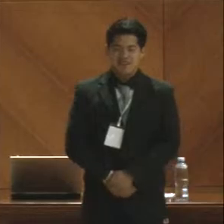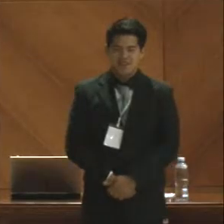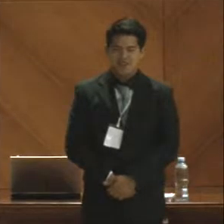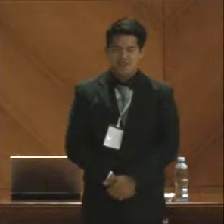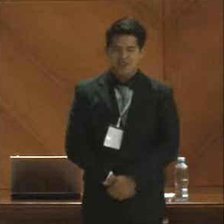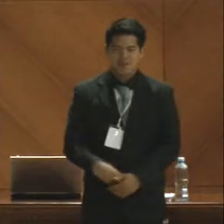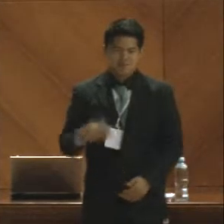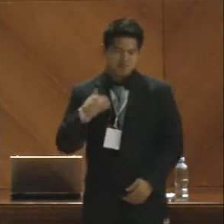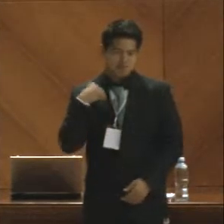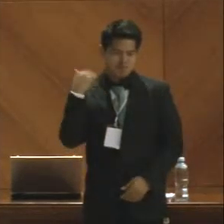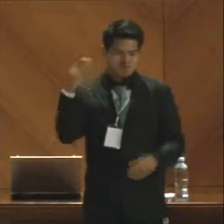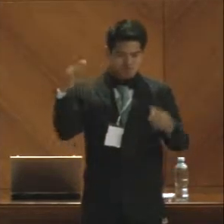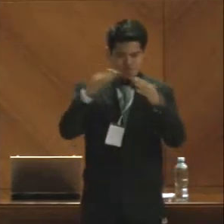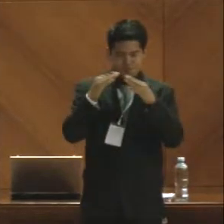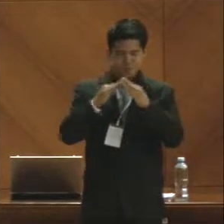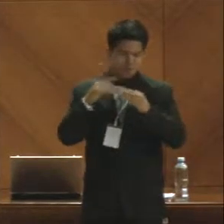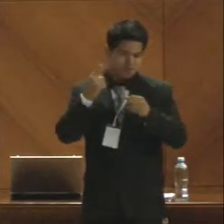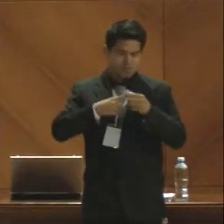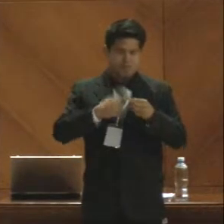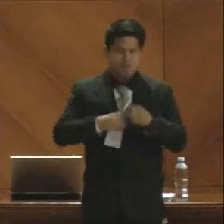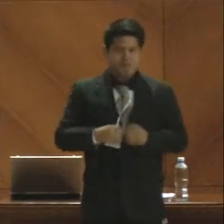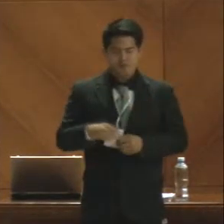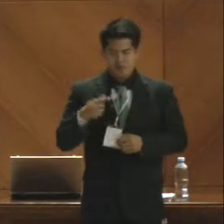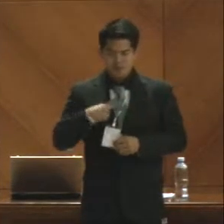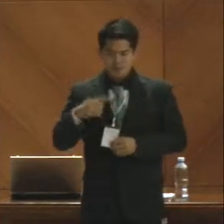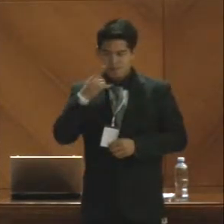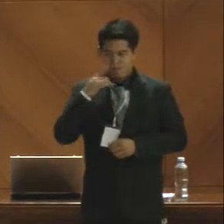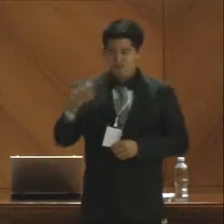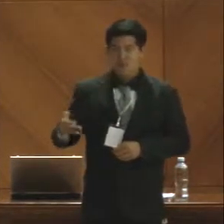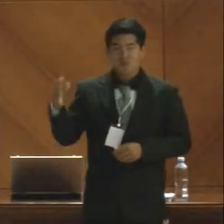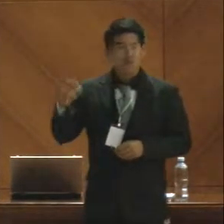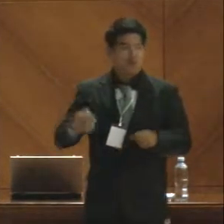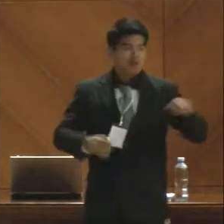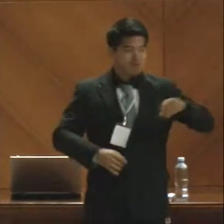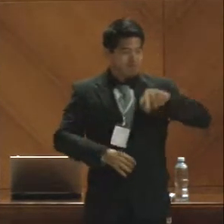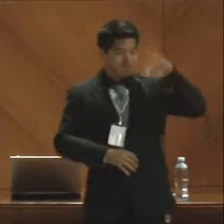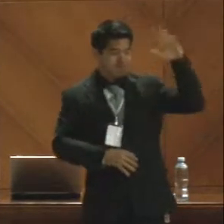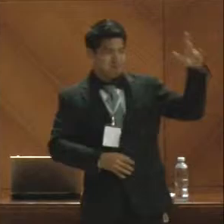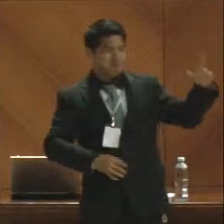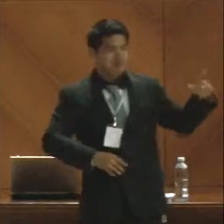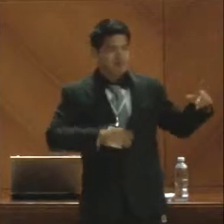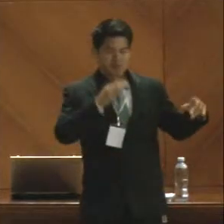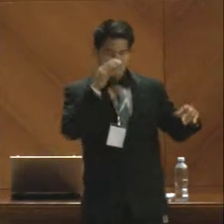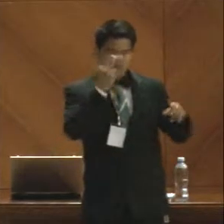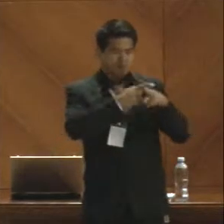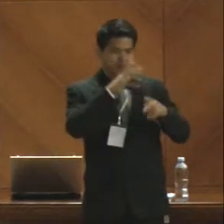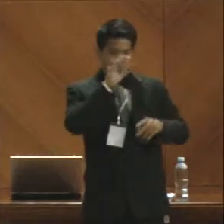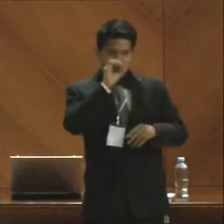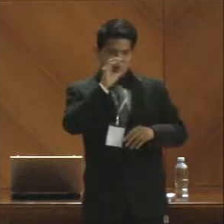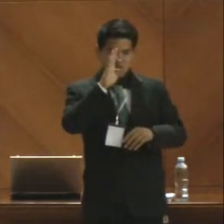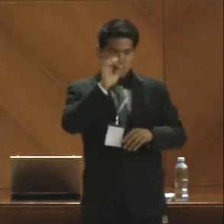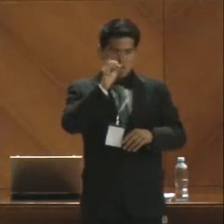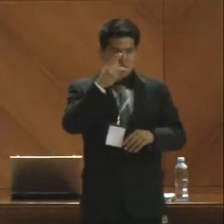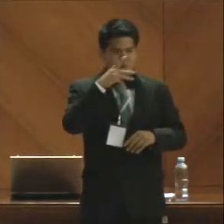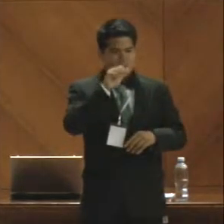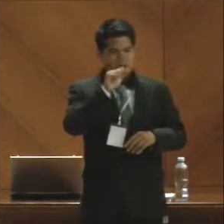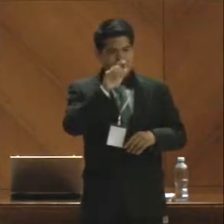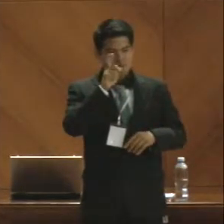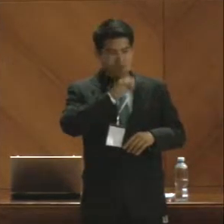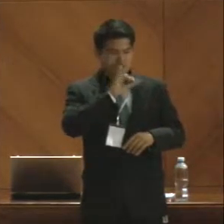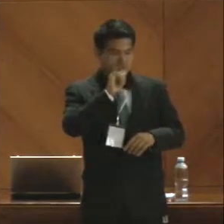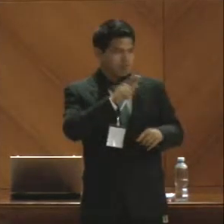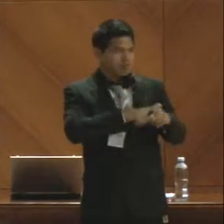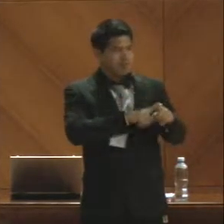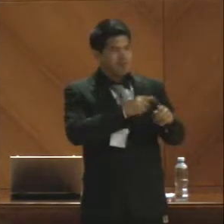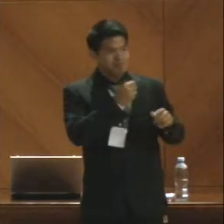yo vivo en Quito. Y desde chiquito crecí con un volcán muy grande al lado, el Cotopaxi, ¿no es cierto? Y ahora todos sabemos lo que